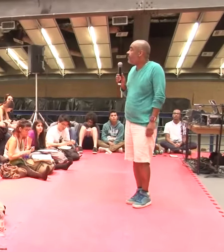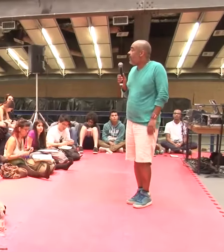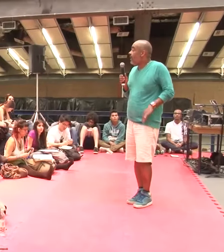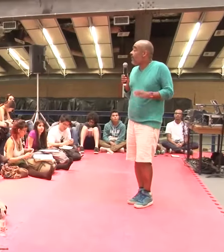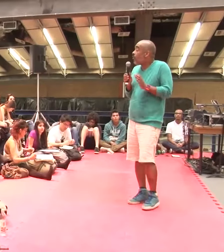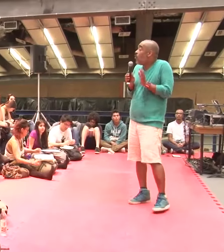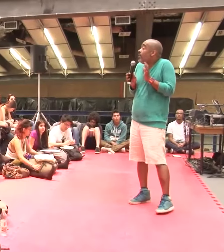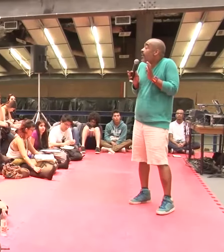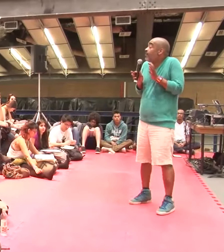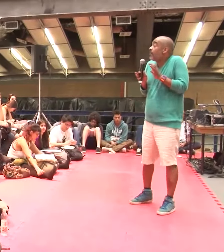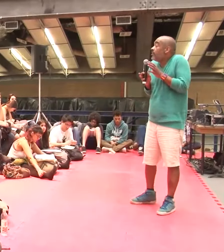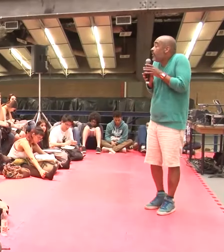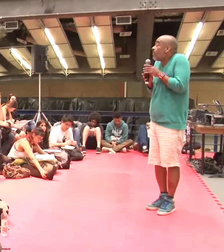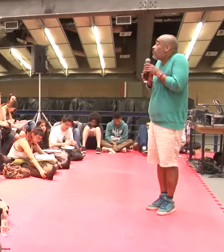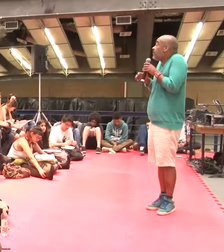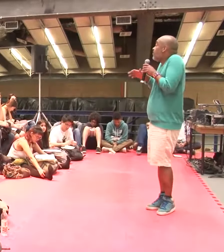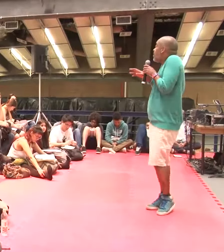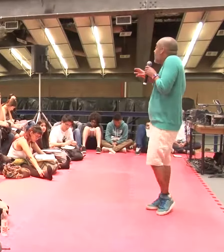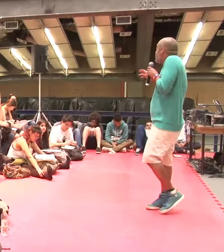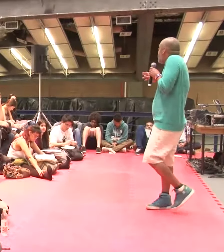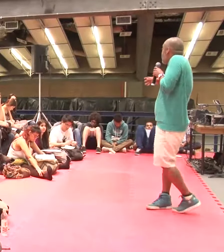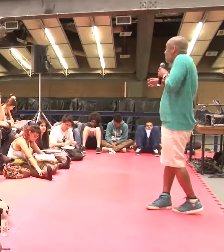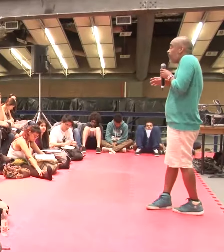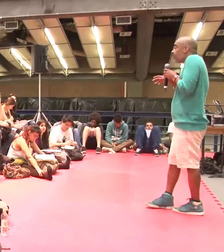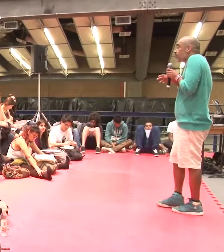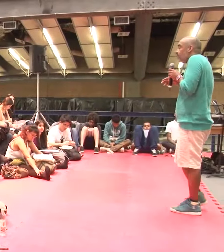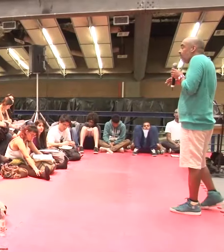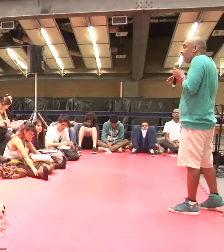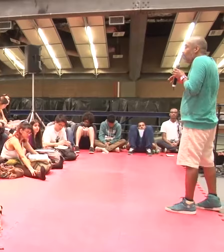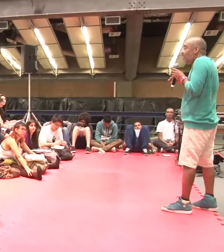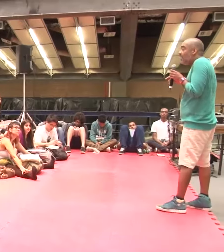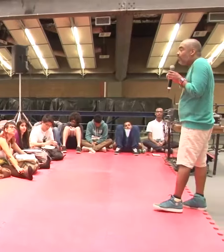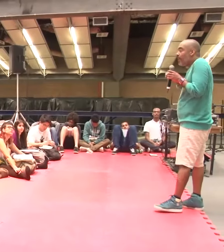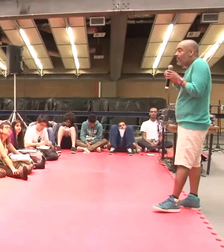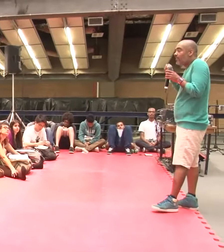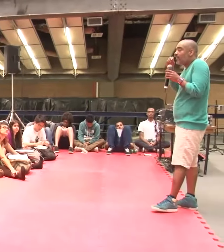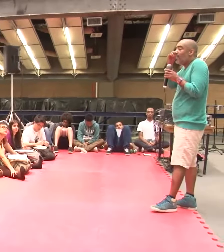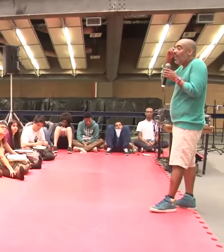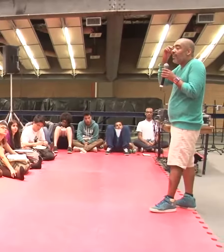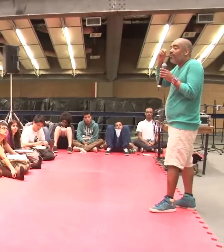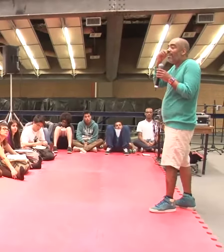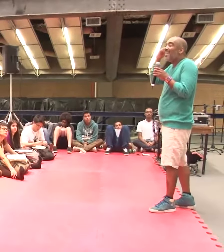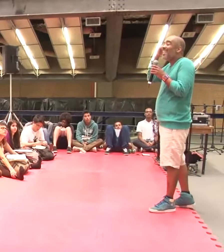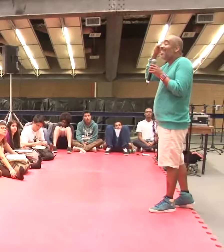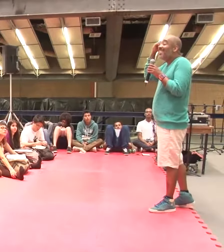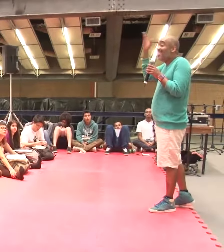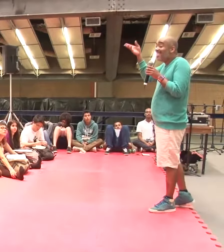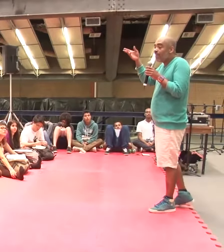frágil, que a mãe cuida, proteger, como se não morasse naquele espaço. E, de repente, ela